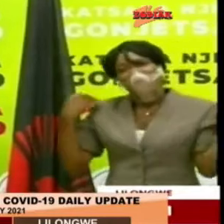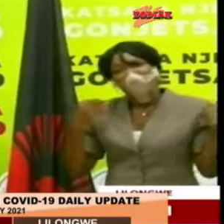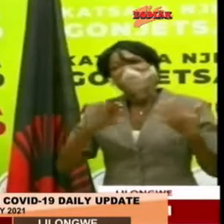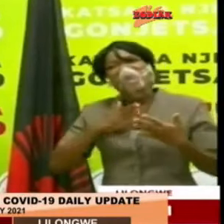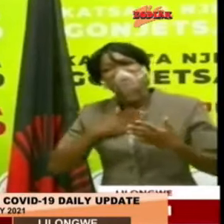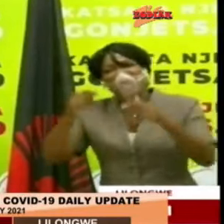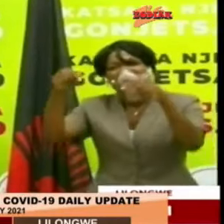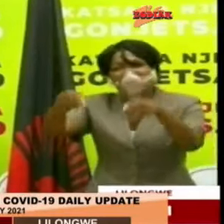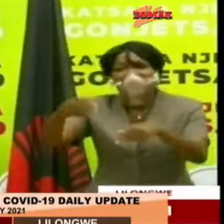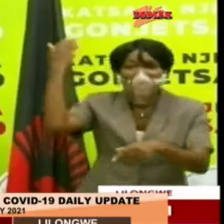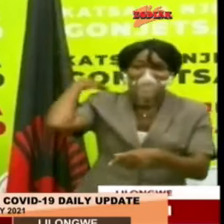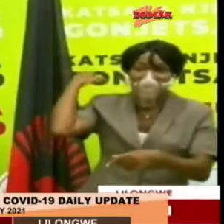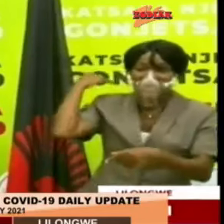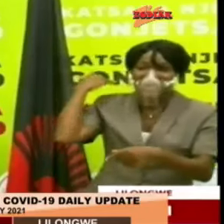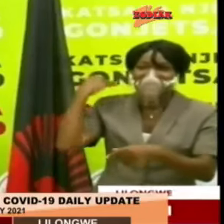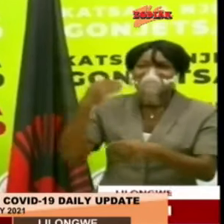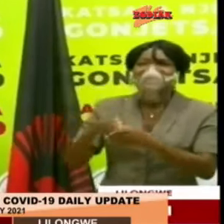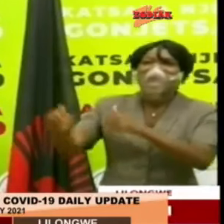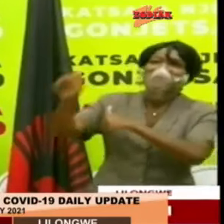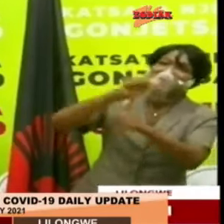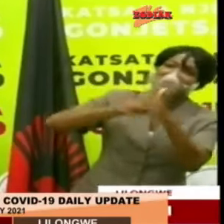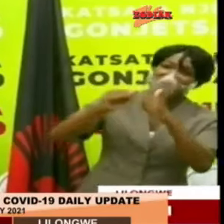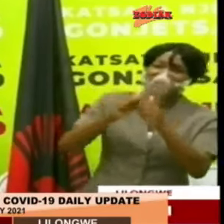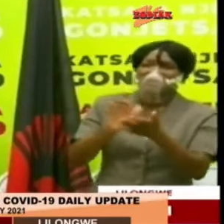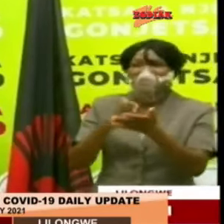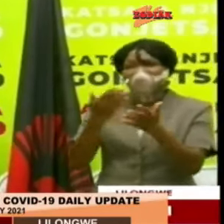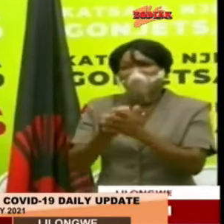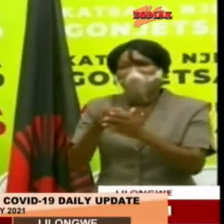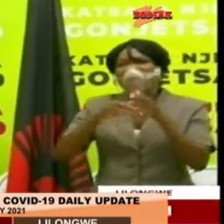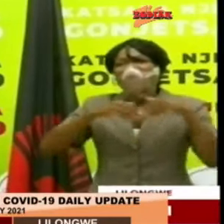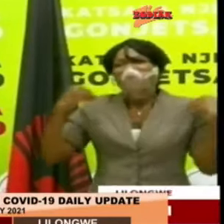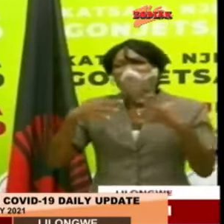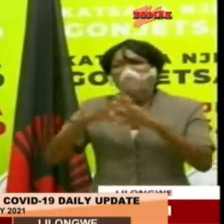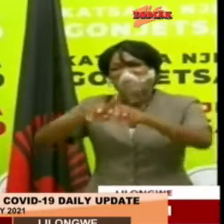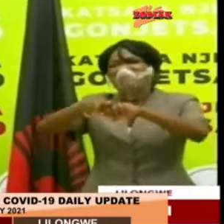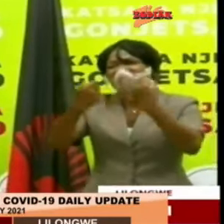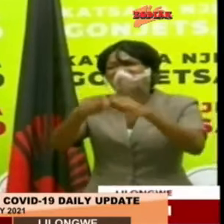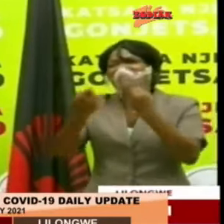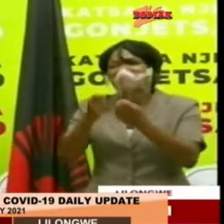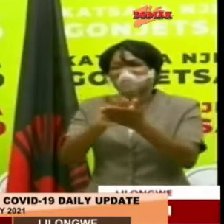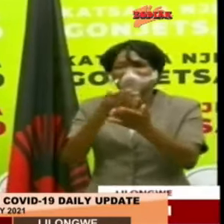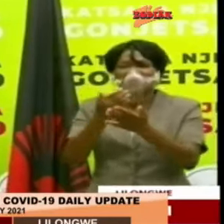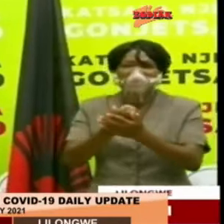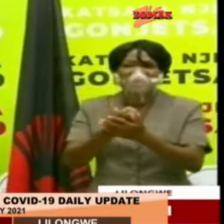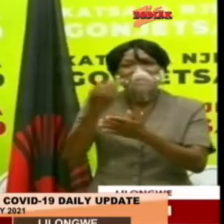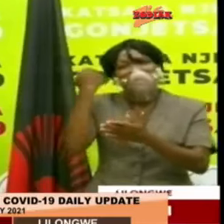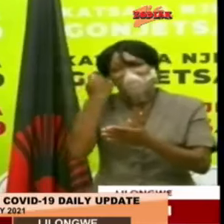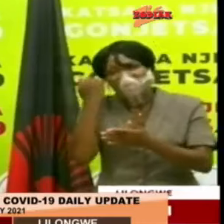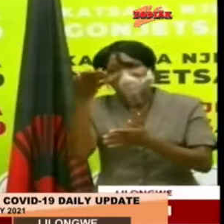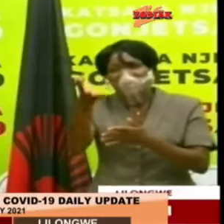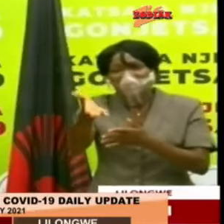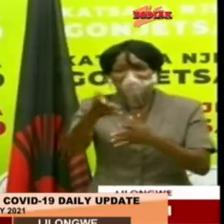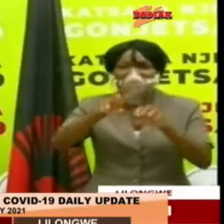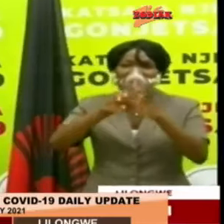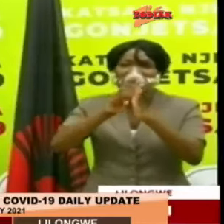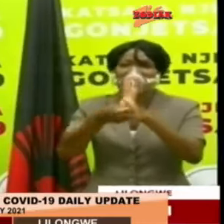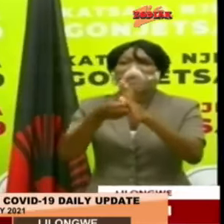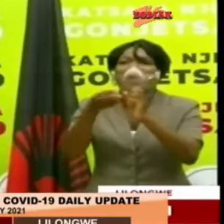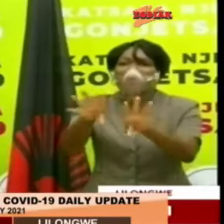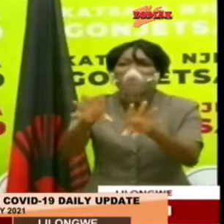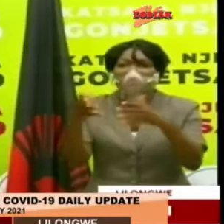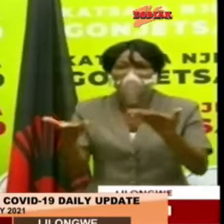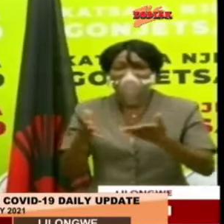osiyana-siyana amene aphwanyika chifukwa cha ndani ameneyu otchedwa COVID-19. Lero